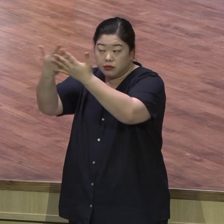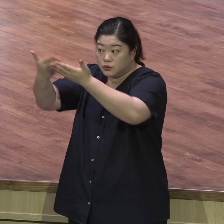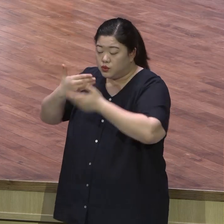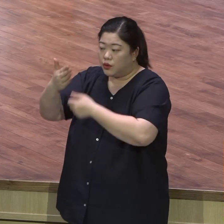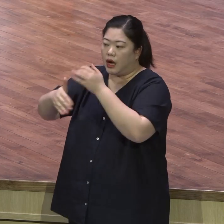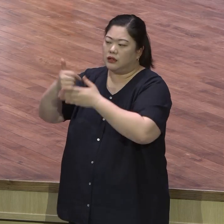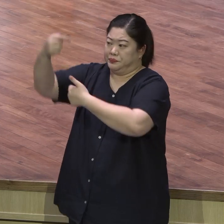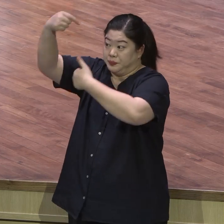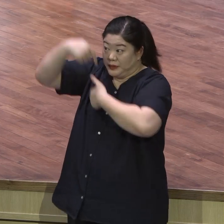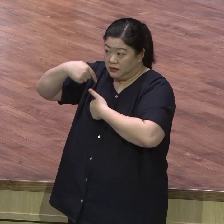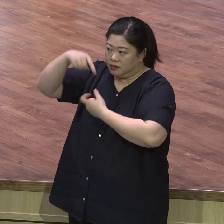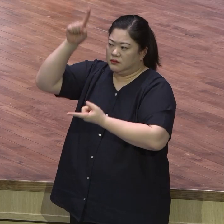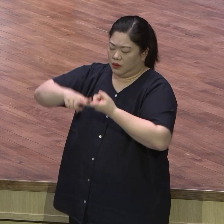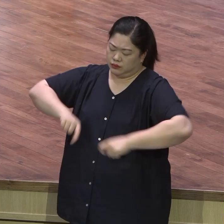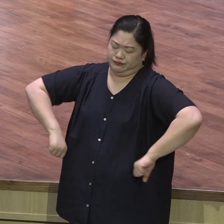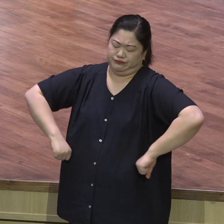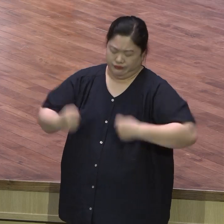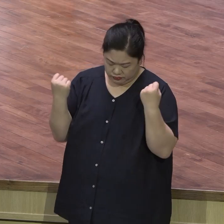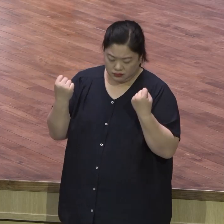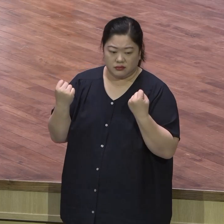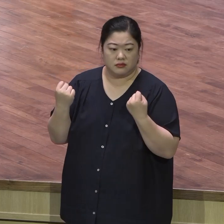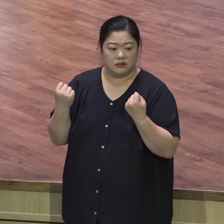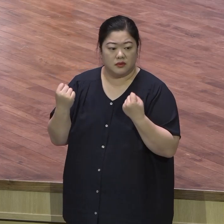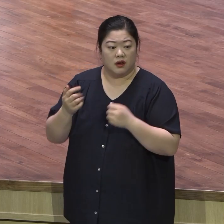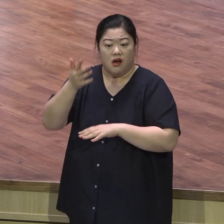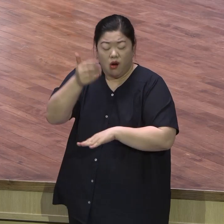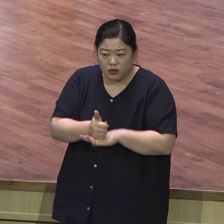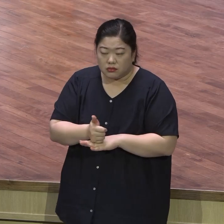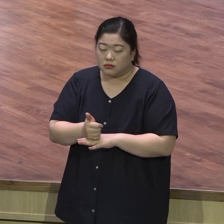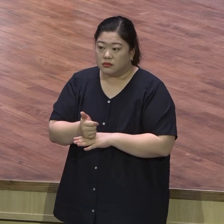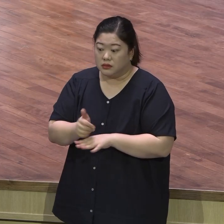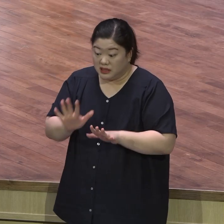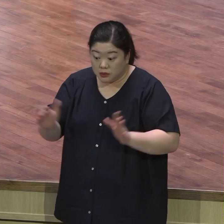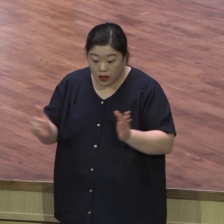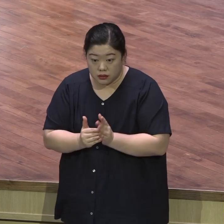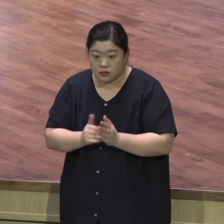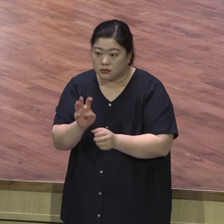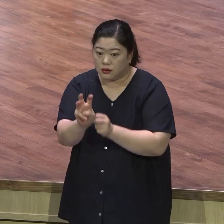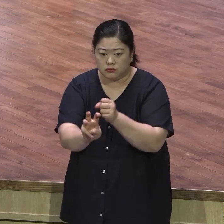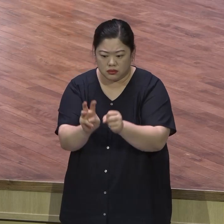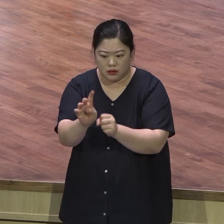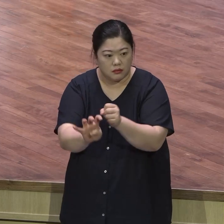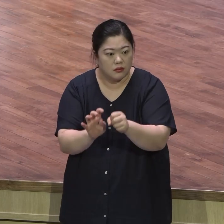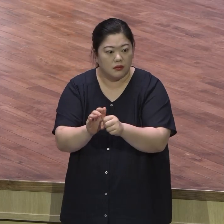하나님 앞에 그렇게 드렸더니 하나님이 그렇게 했었습니까?